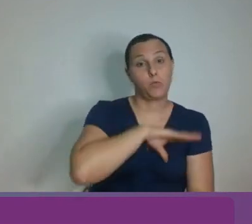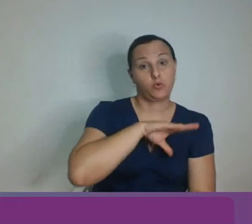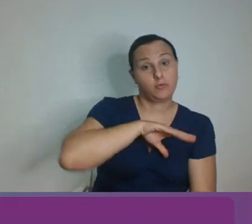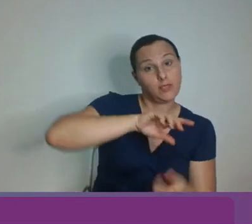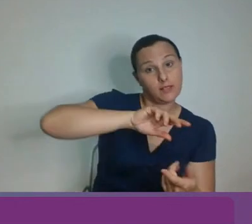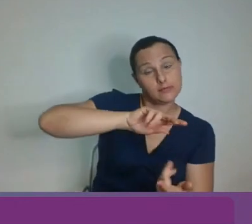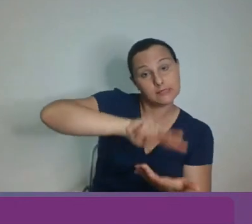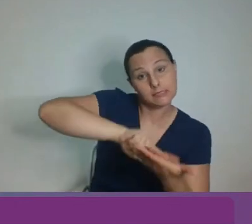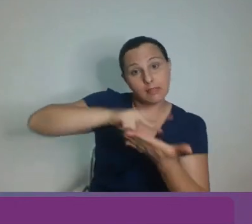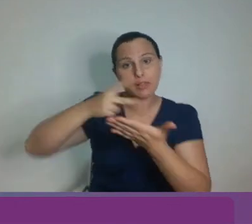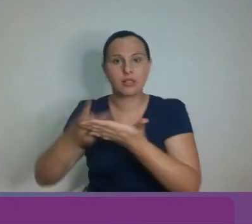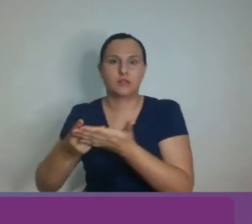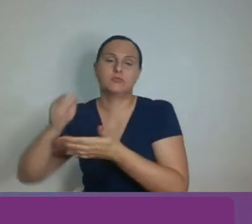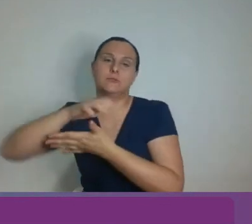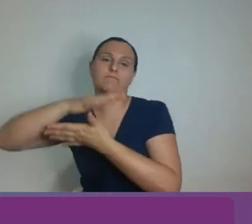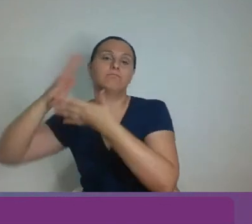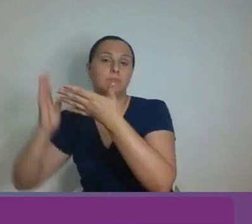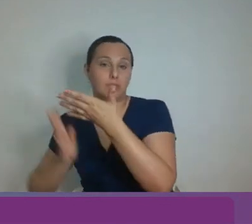bom?